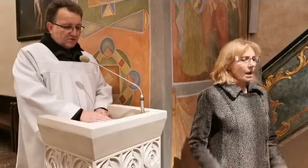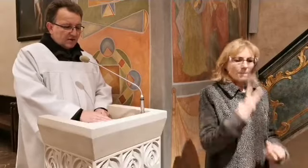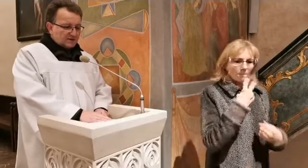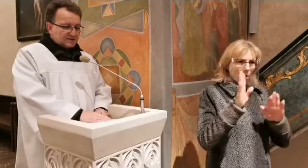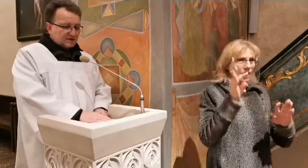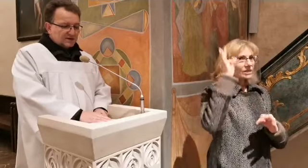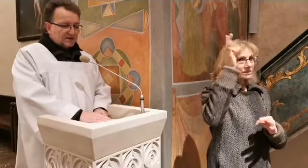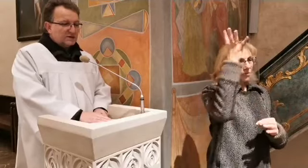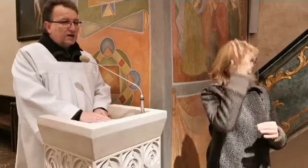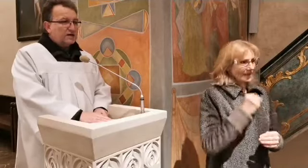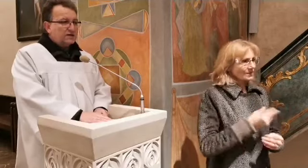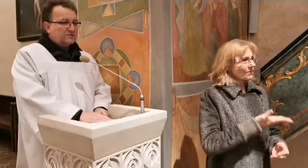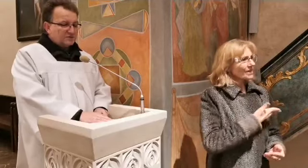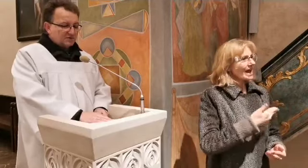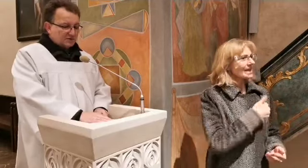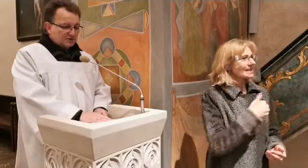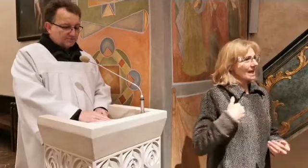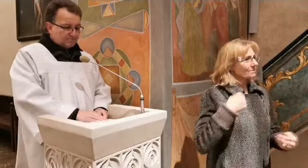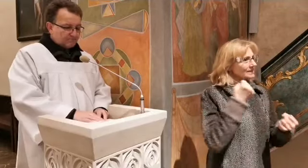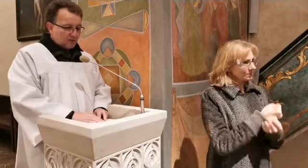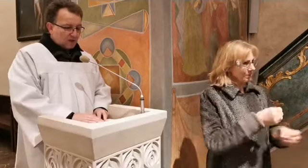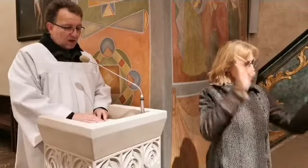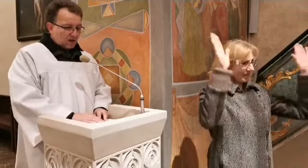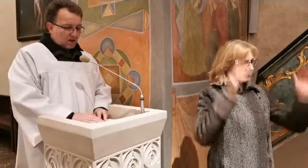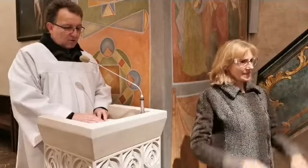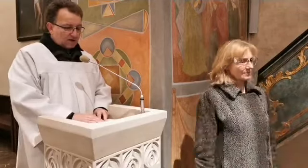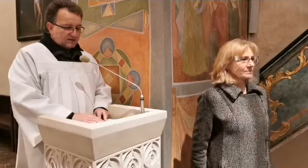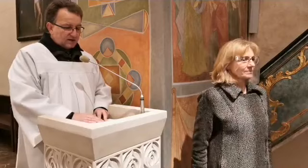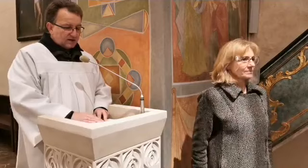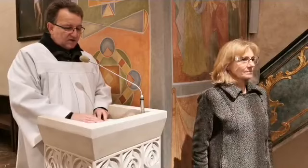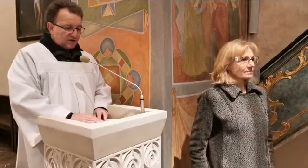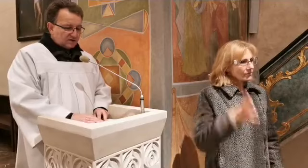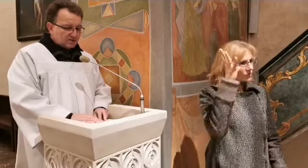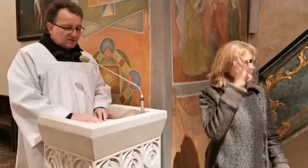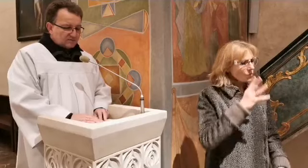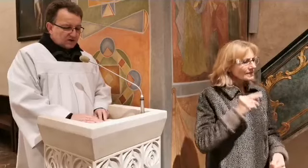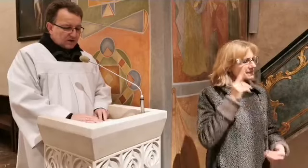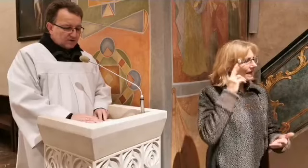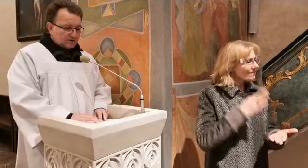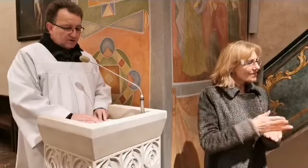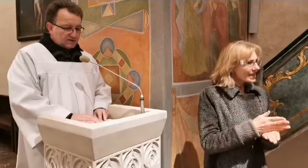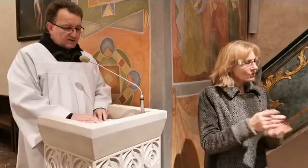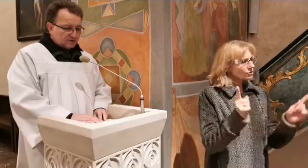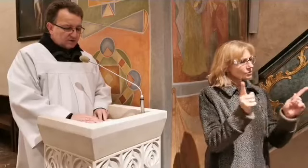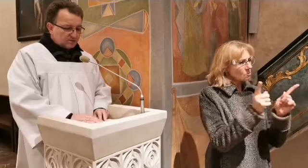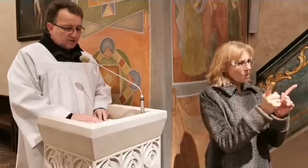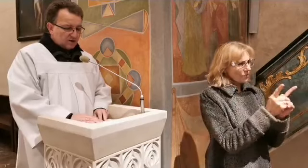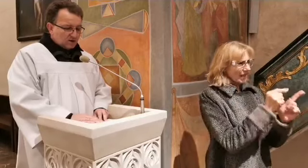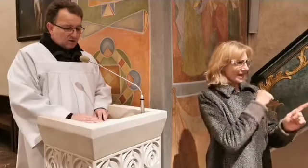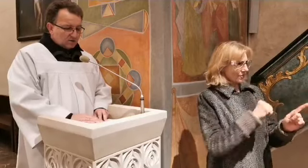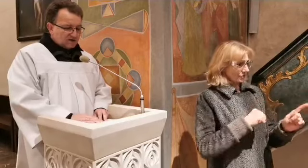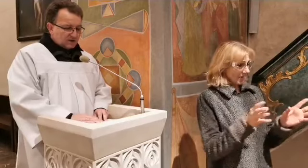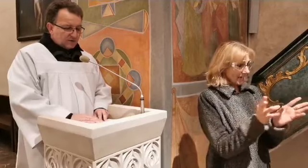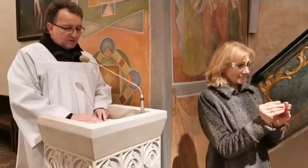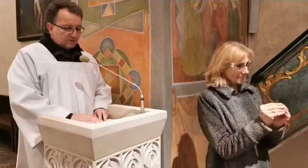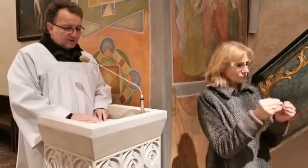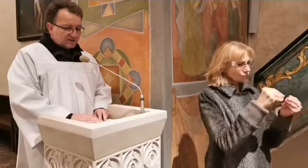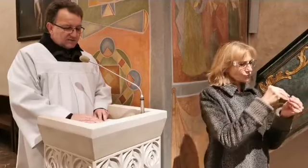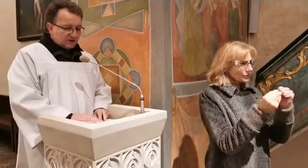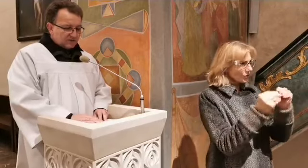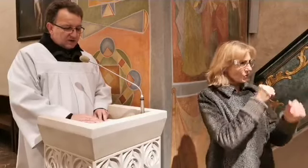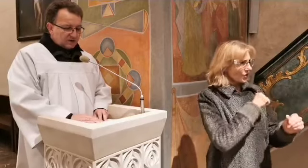Okaż swą łaskę i daj nam zbawienie. Łaska i wierność spotkają się z sobą,